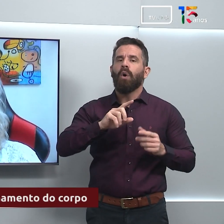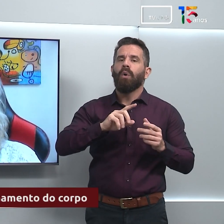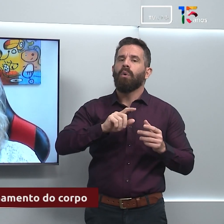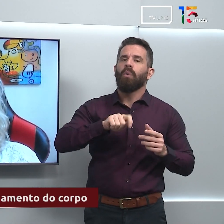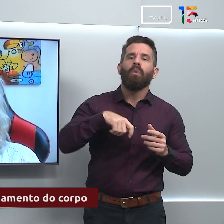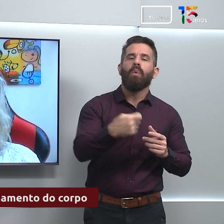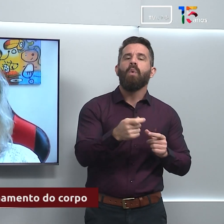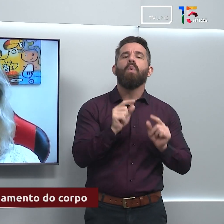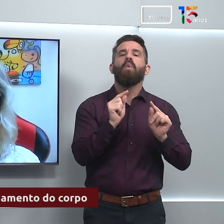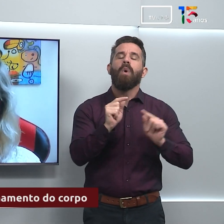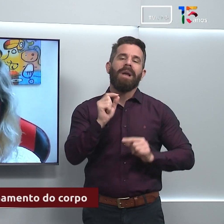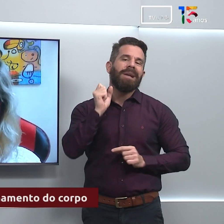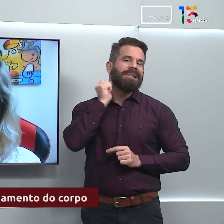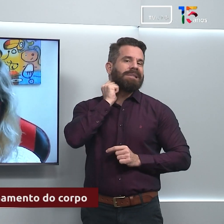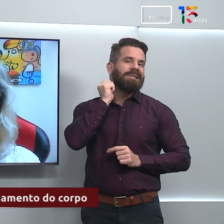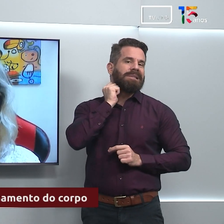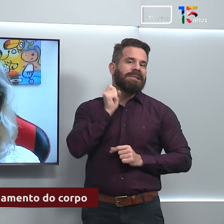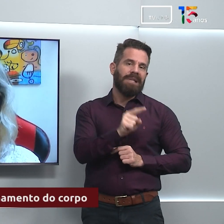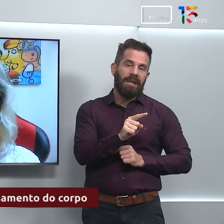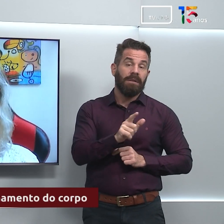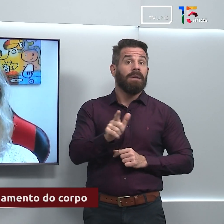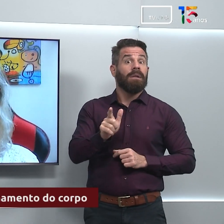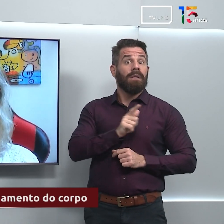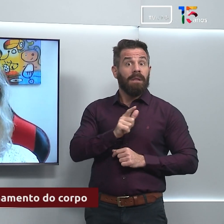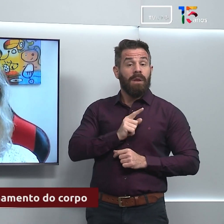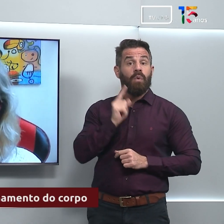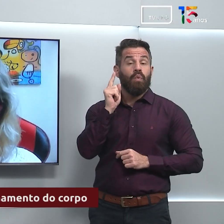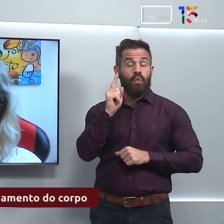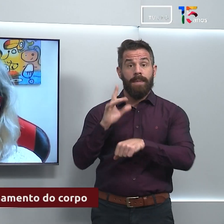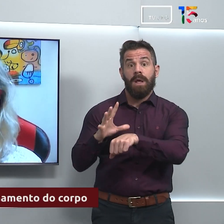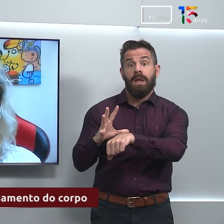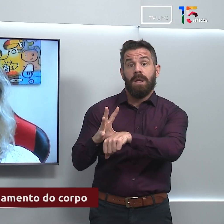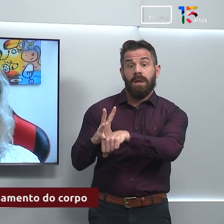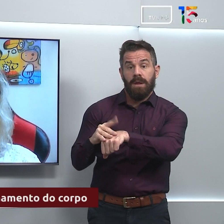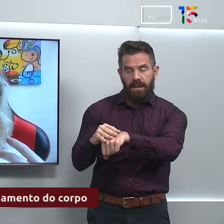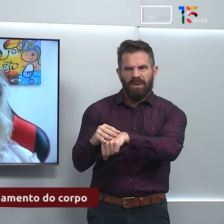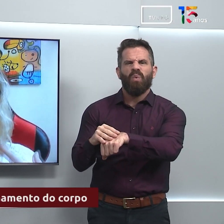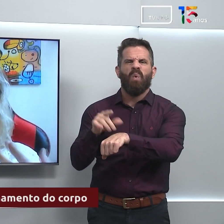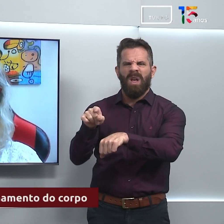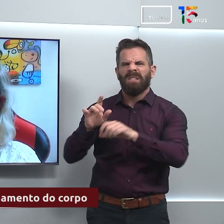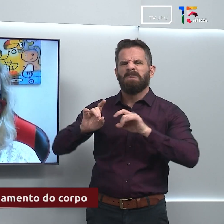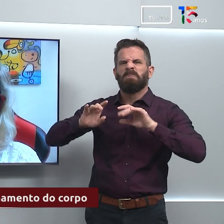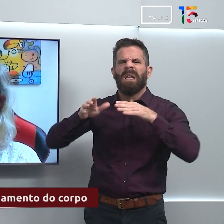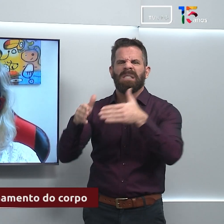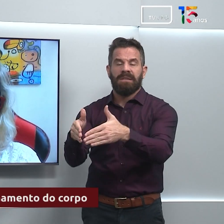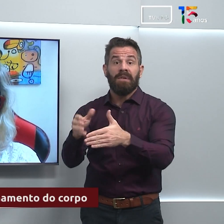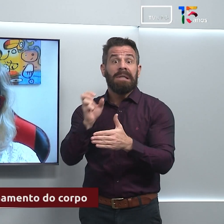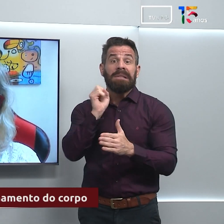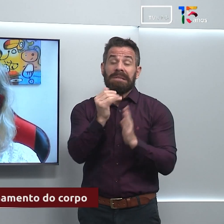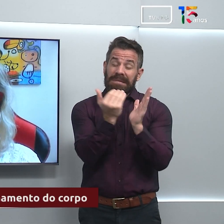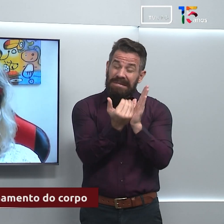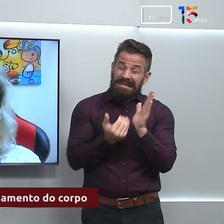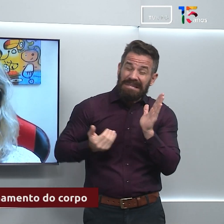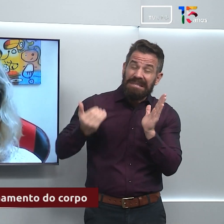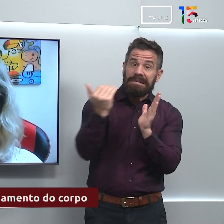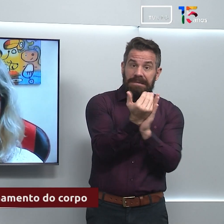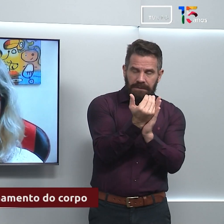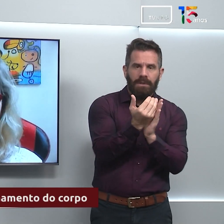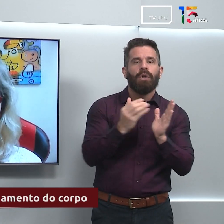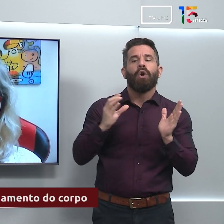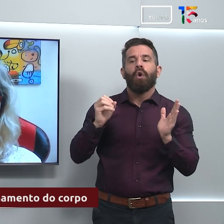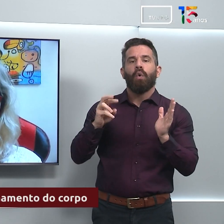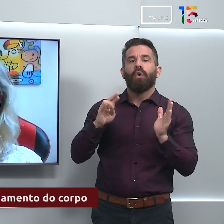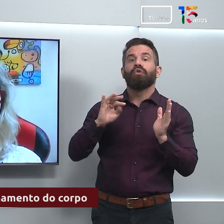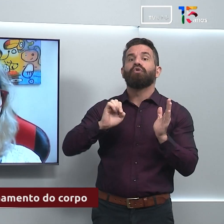em excesso. E existe uma doença que é chamada de Cushing, que quando a gente tem excesso de cortisol, e